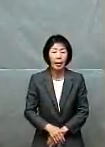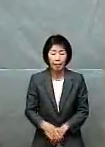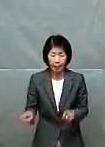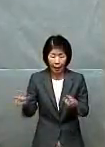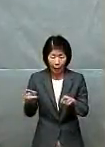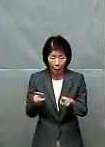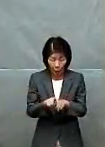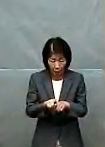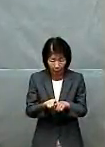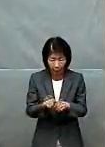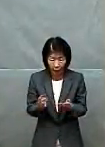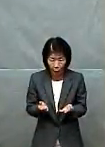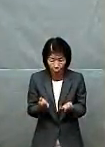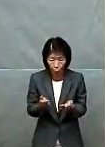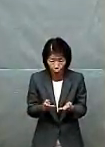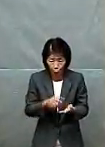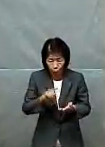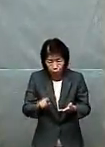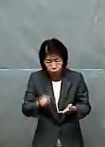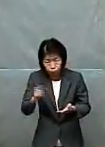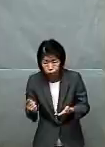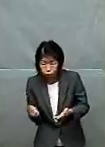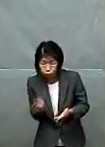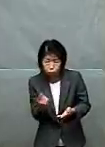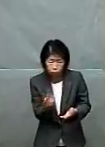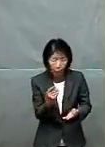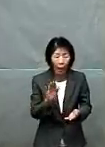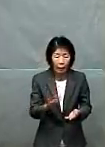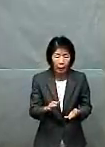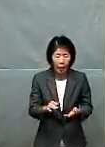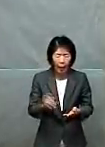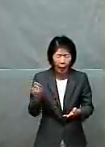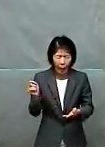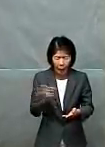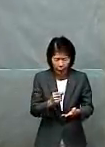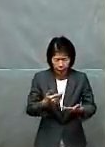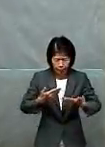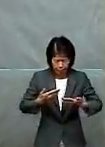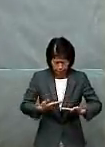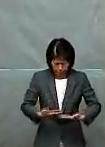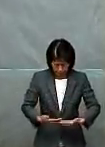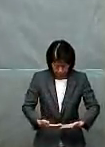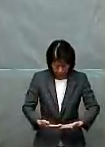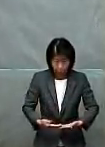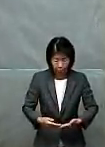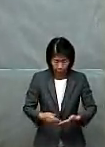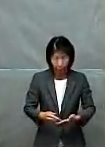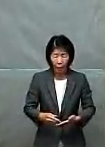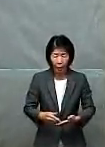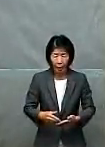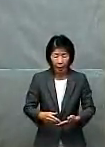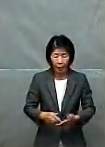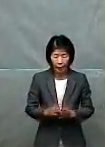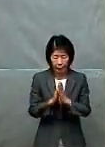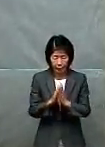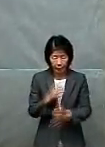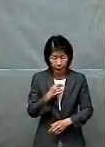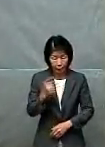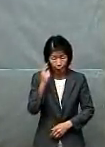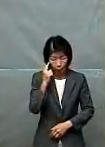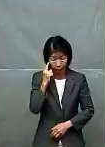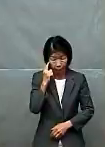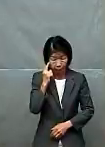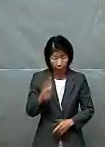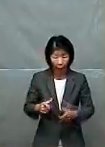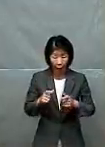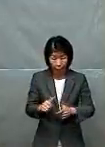余震がまだ続いておりますので、一日も早く収まるようお願っております。熊本県知事には